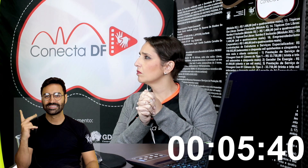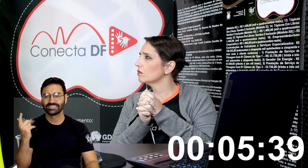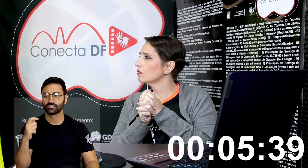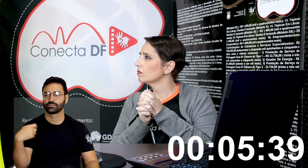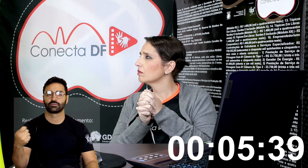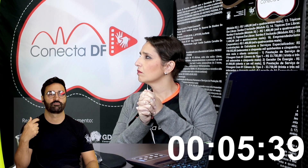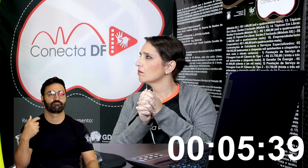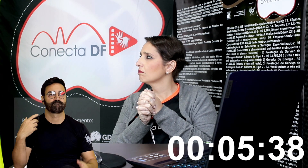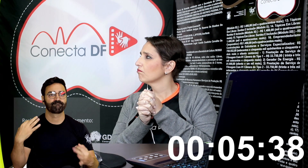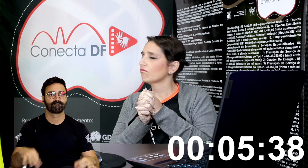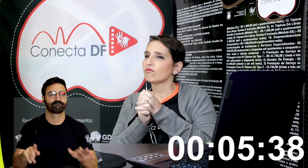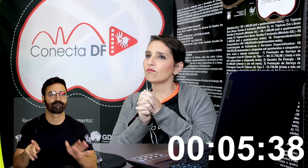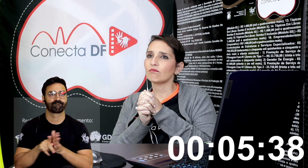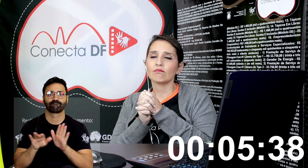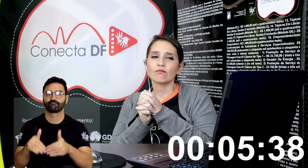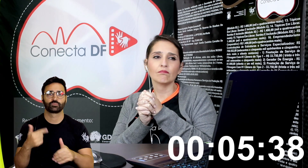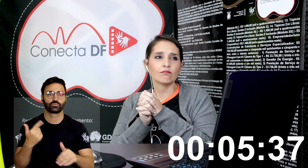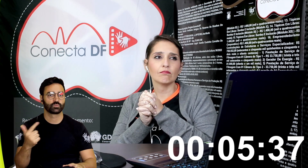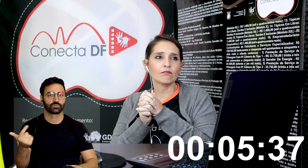Não.